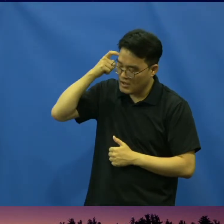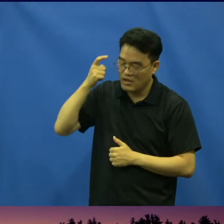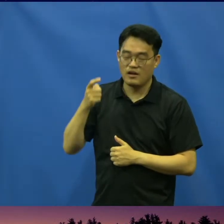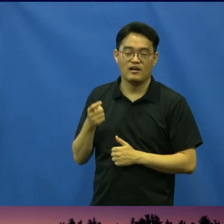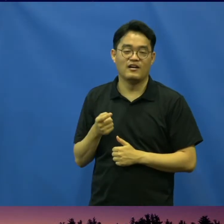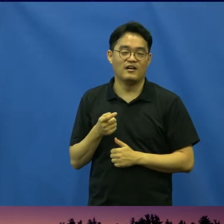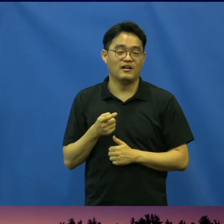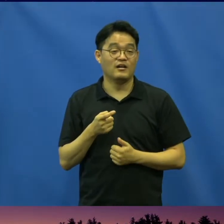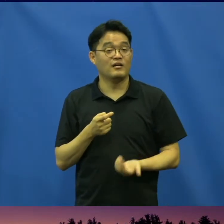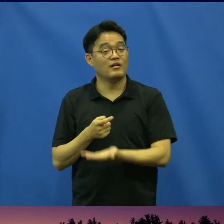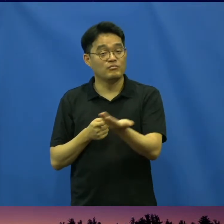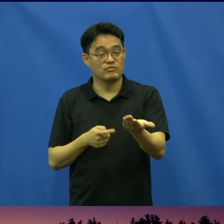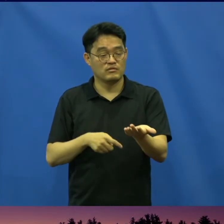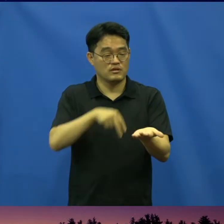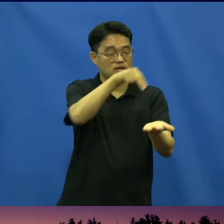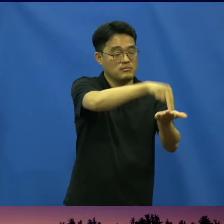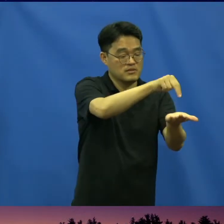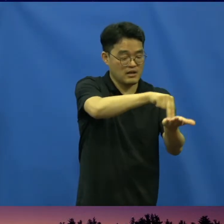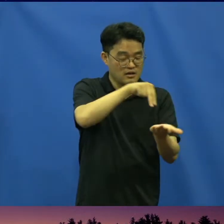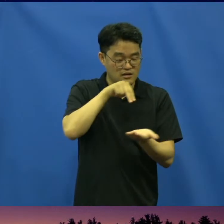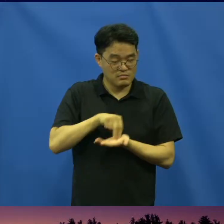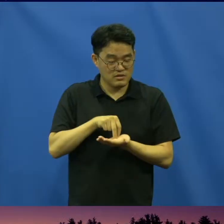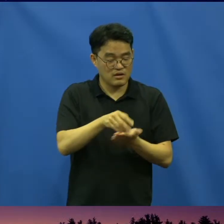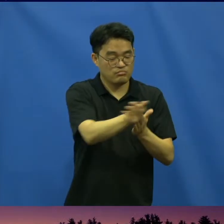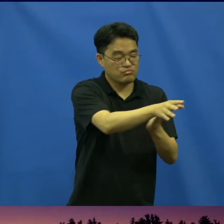입장 바꿔 생각해보세요.